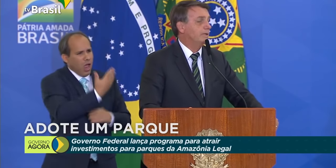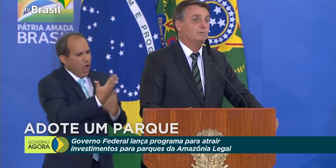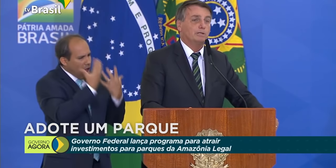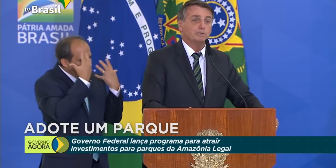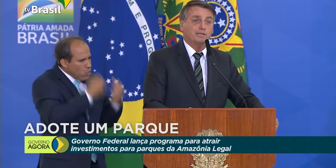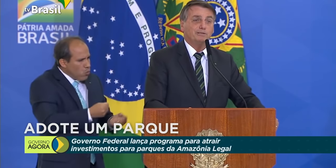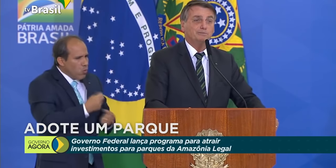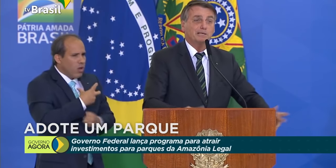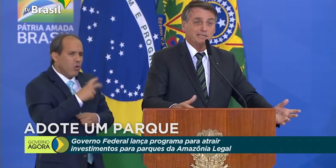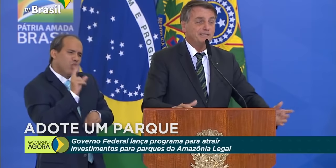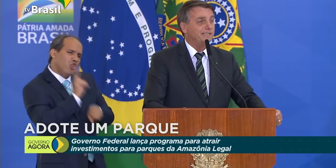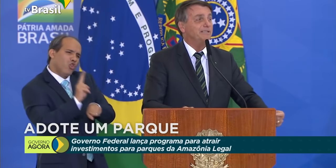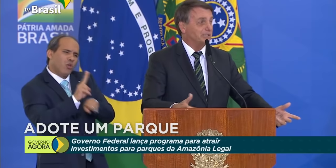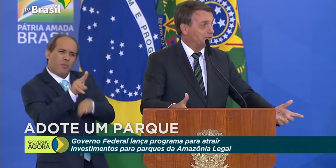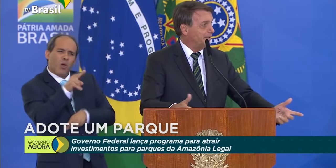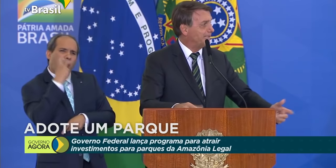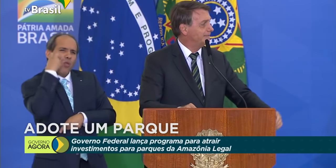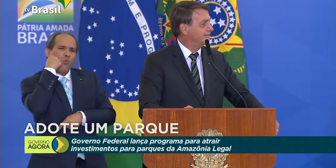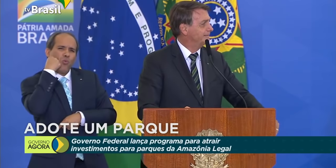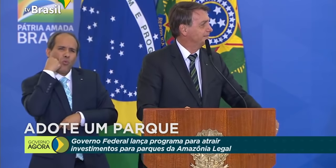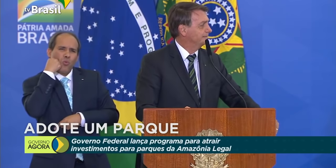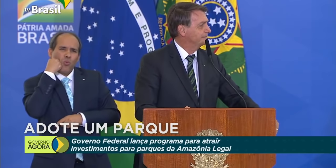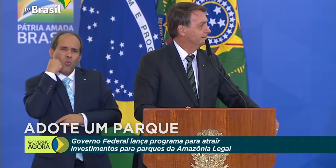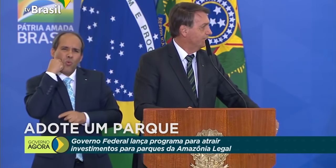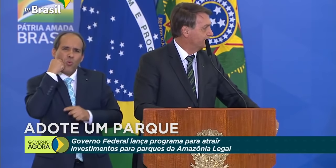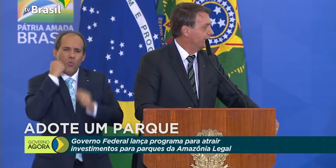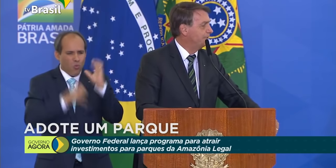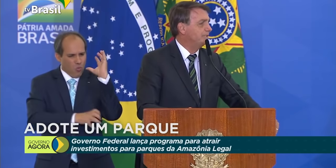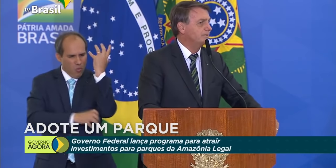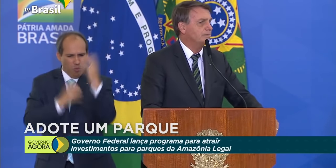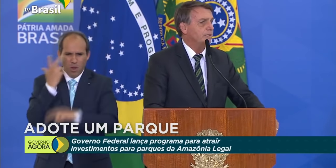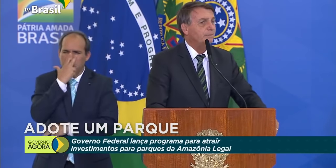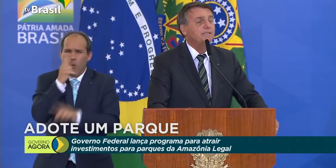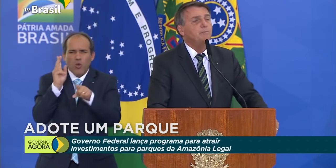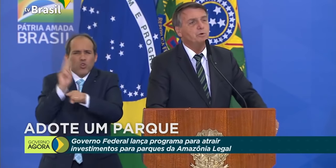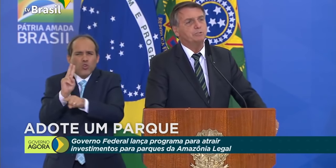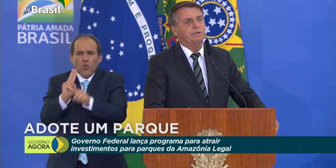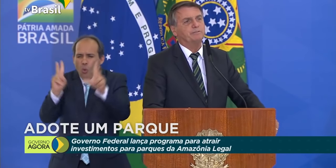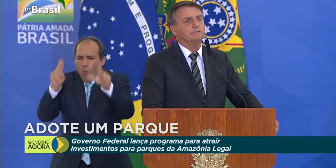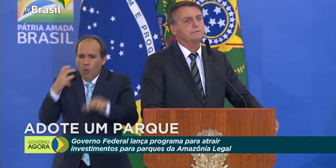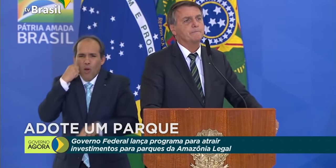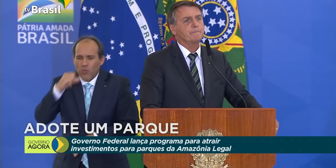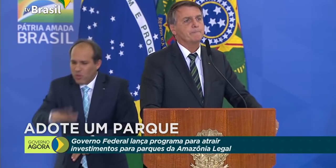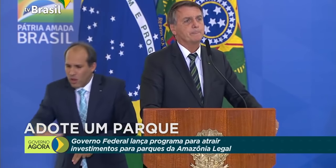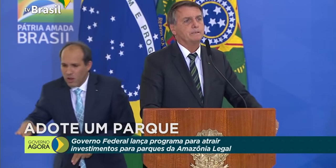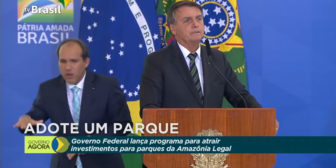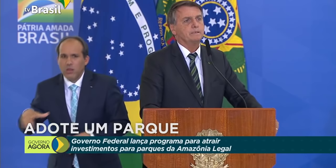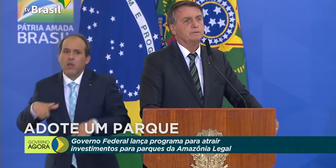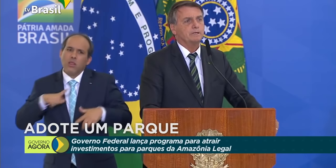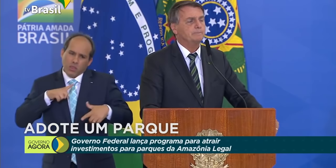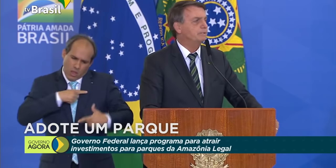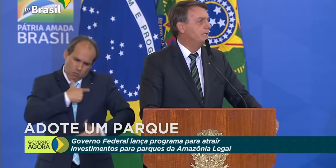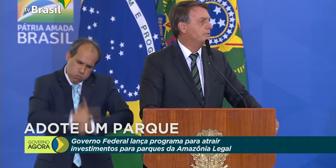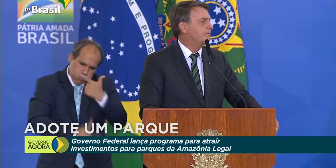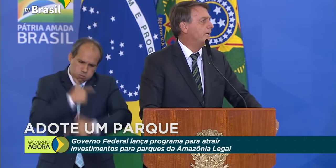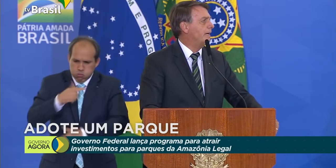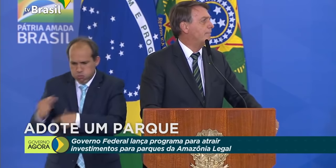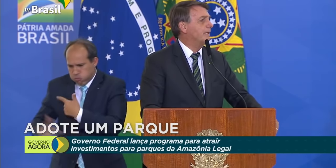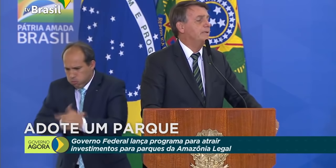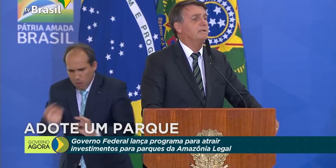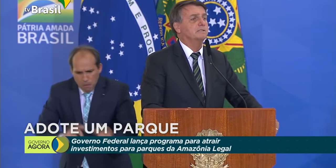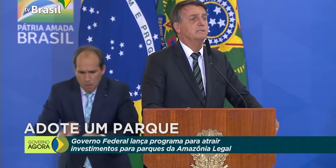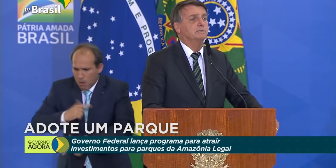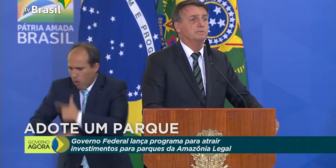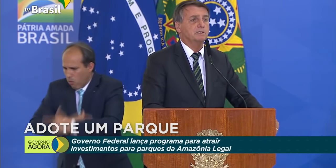o parte é igual adotar uma criança né Tem despesa ele sabe disso mas é muito bem-vindo que nós